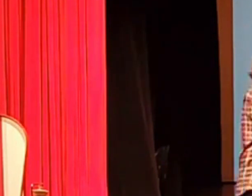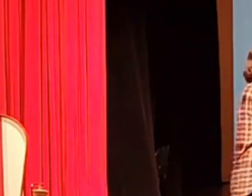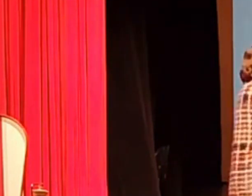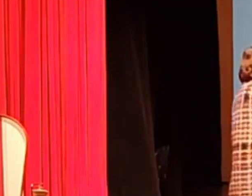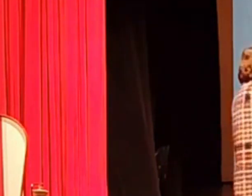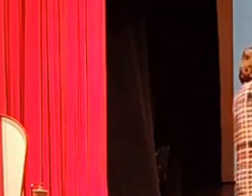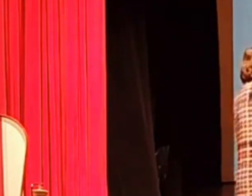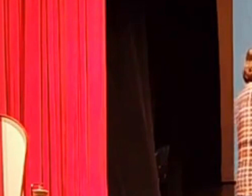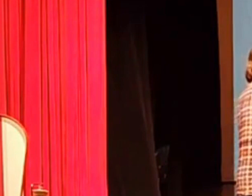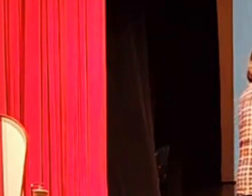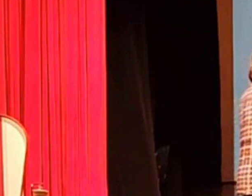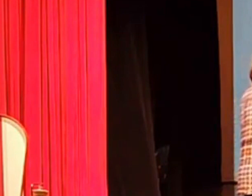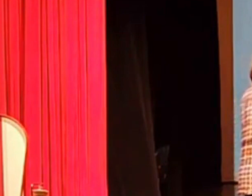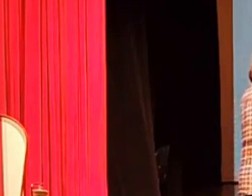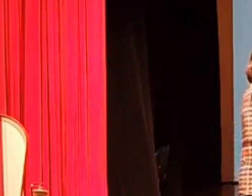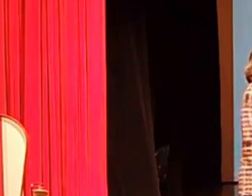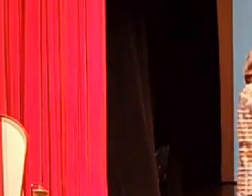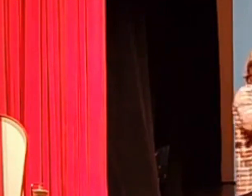Tá?